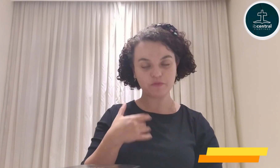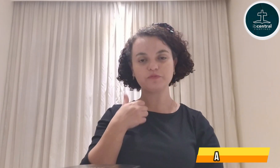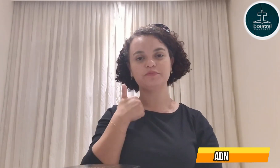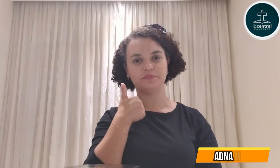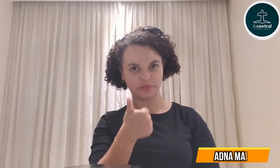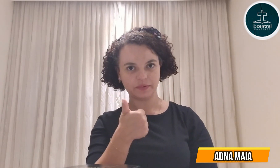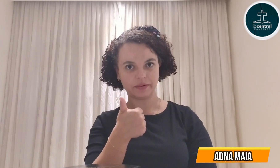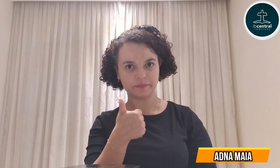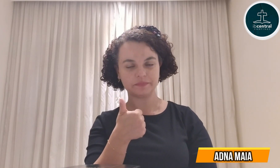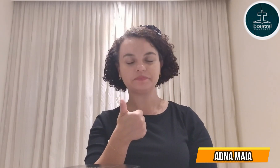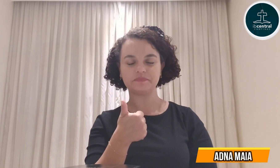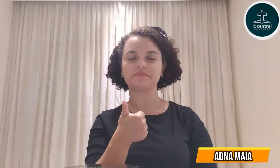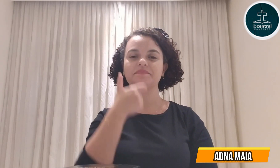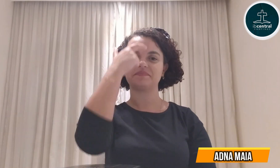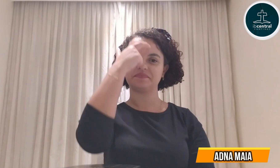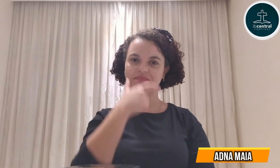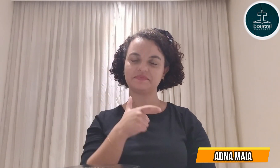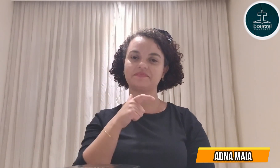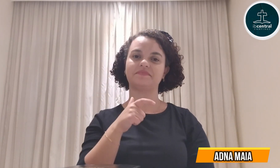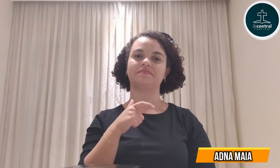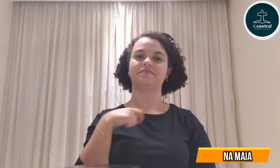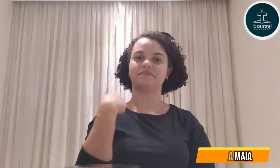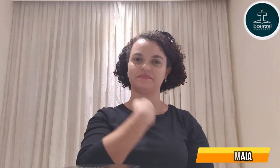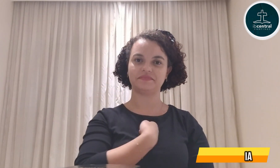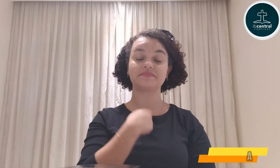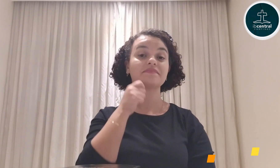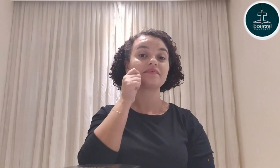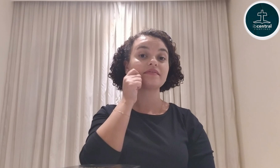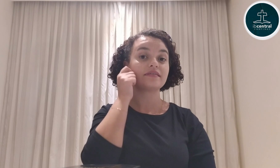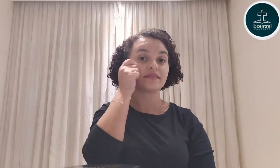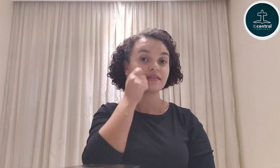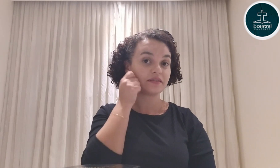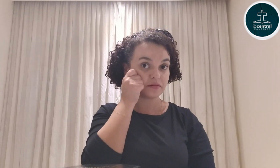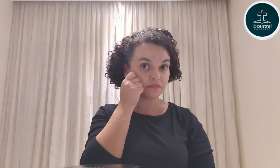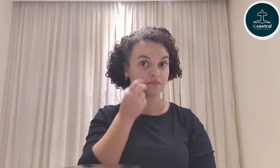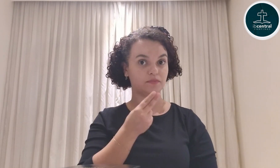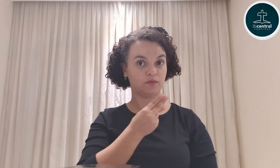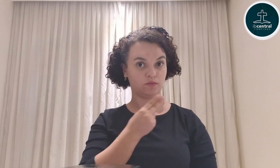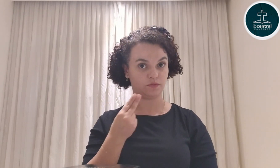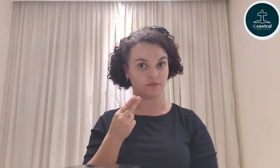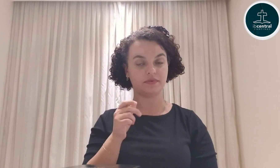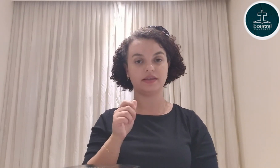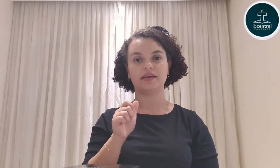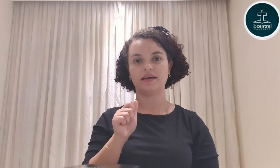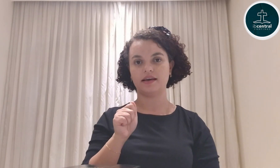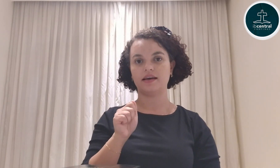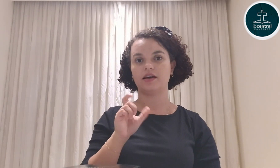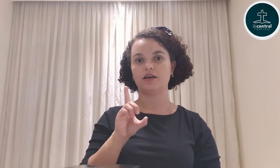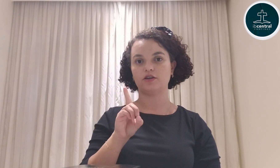Olá, tudo bem? Como vocês estão? Bom, deixa eu me apresentar. Na comunidade surda, eu sou conhecida por